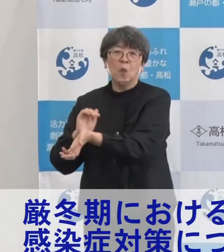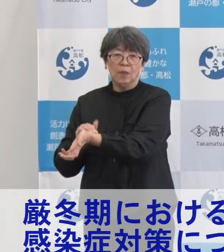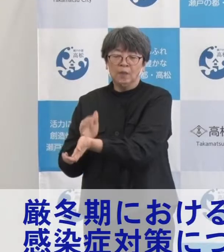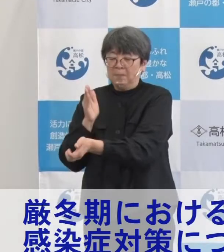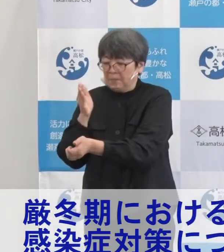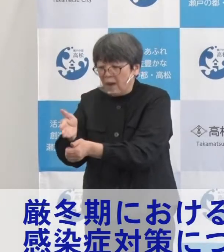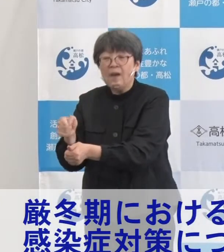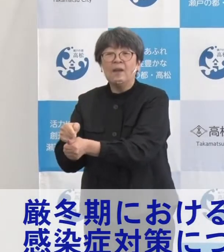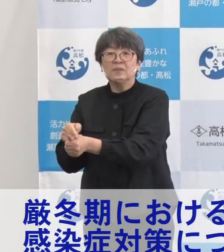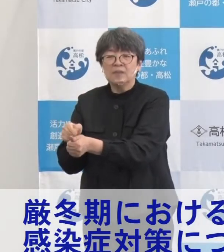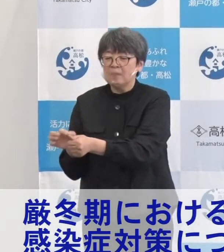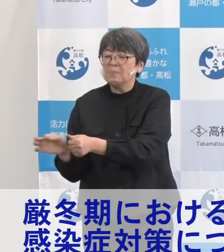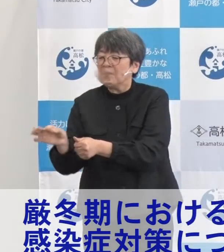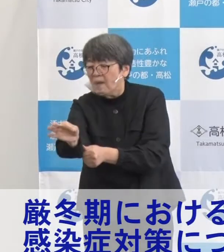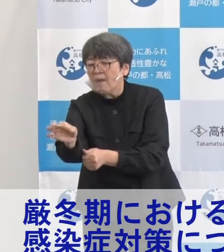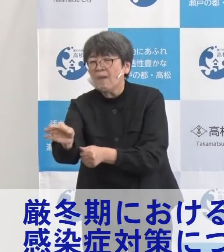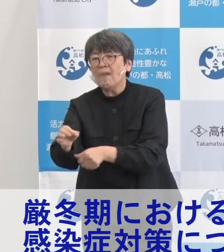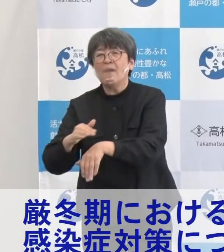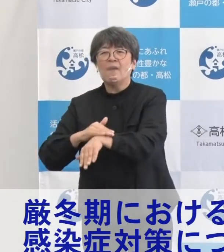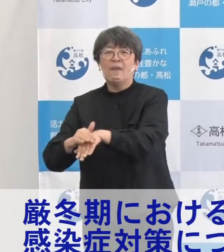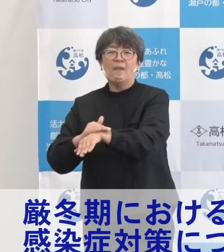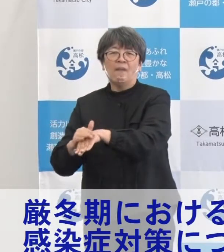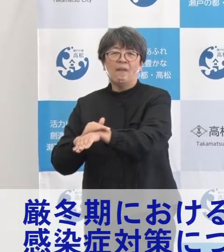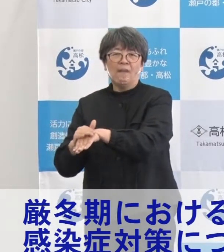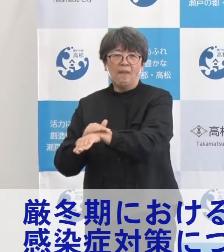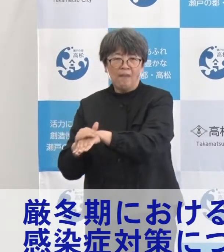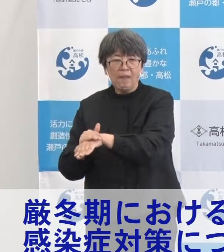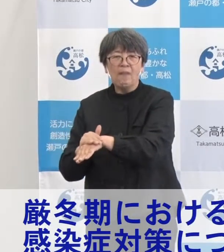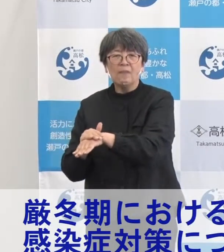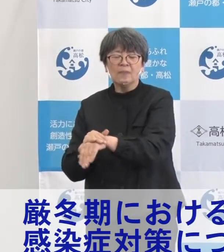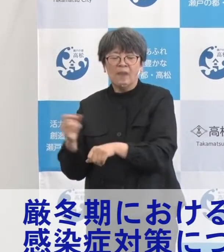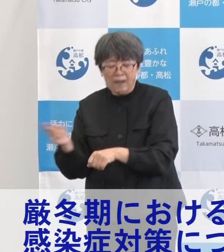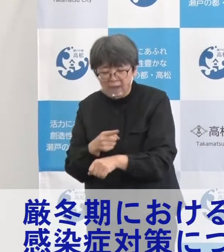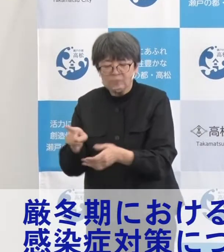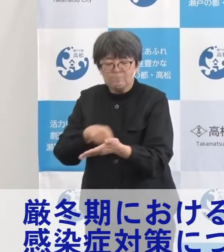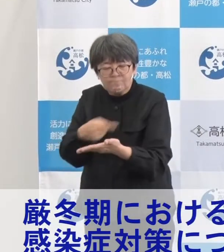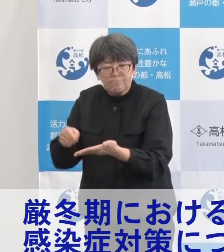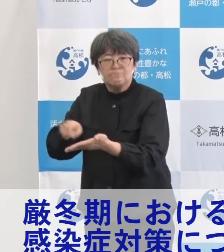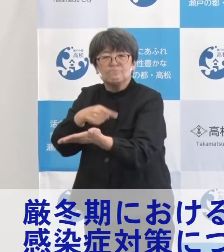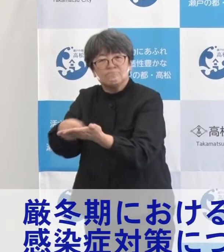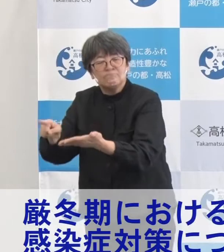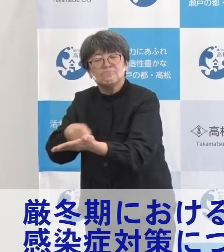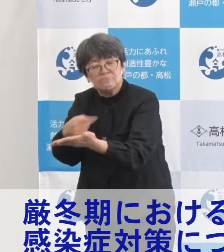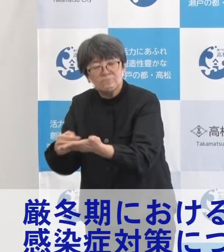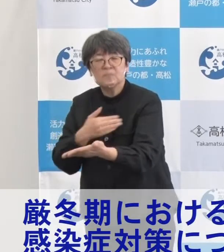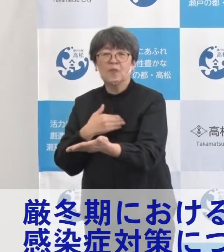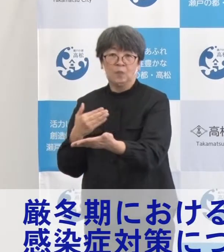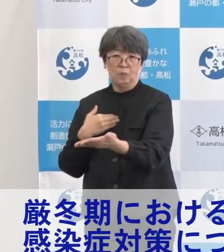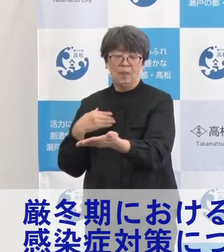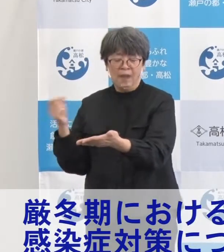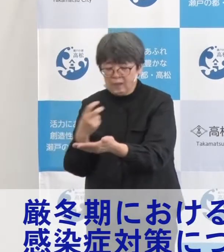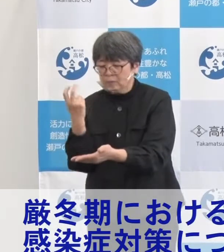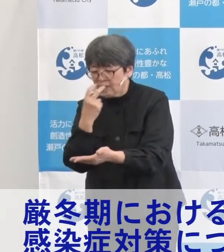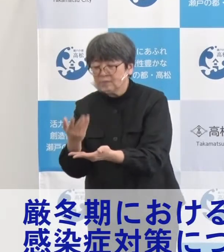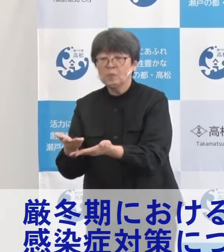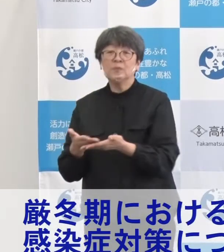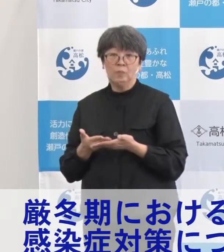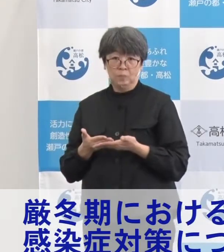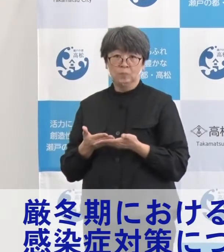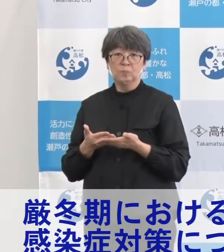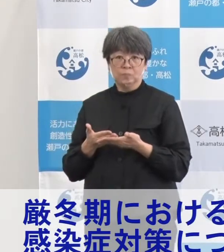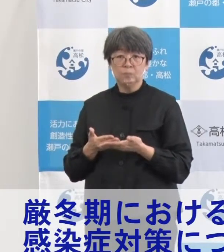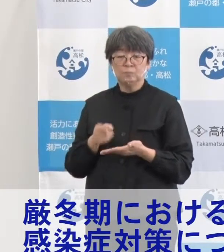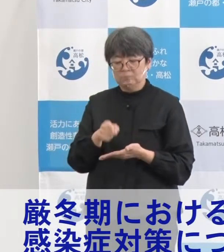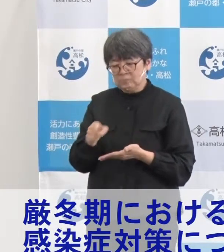た両機関などを受信することで時期を逸することなく検査を受けられるまあそういう体制で病院を指定して